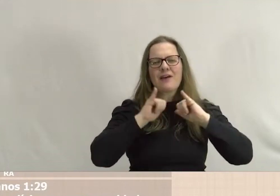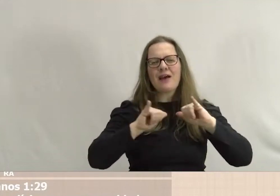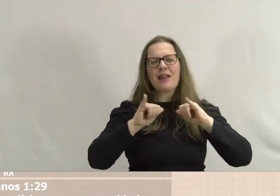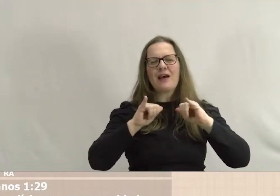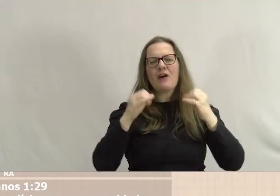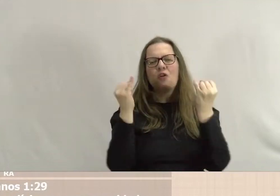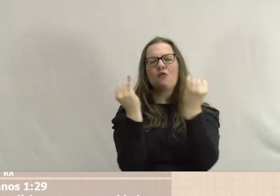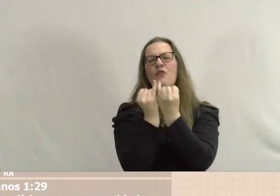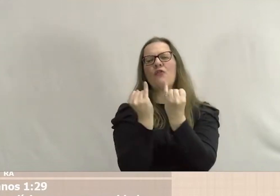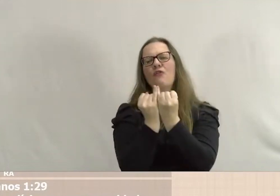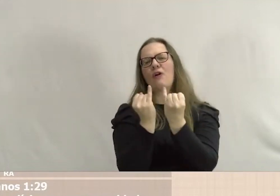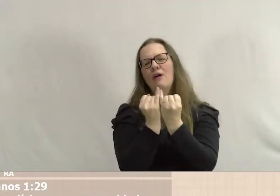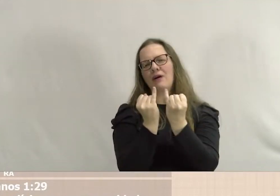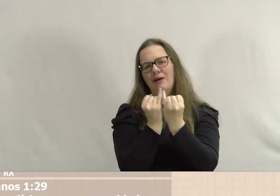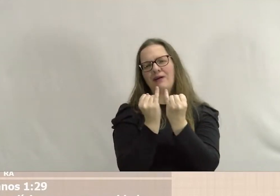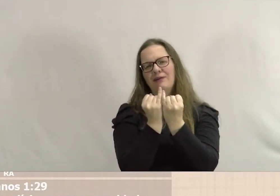Deus.